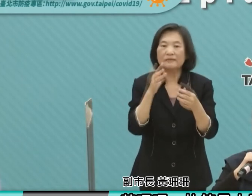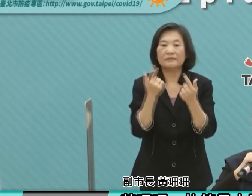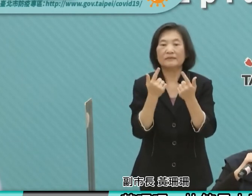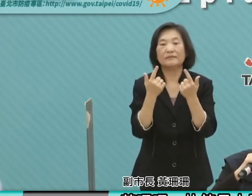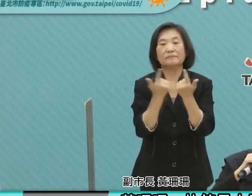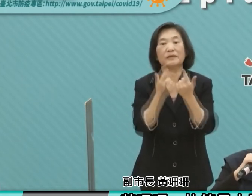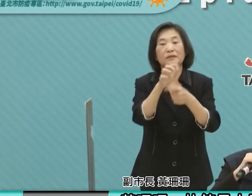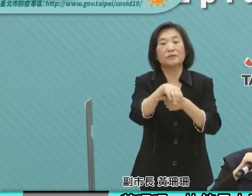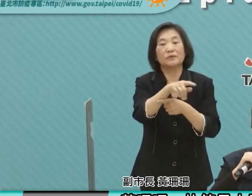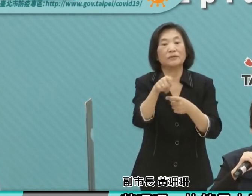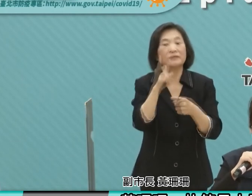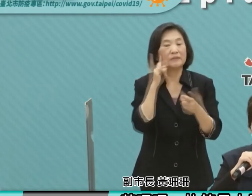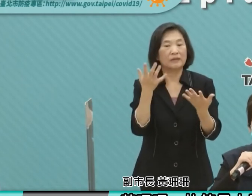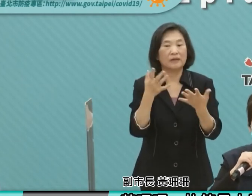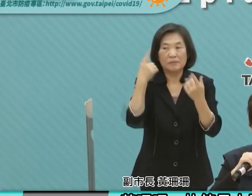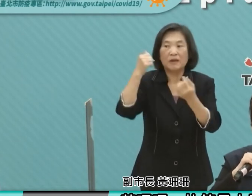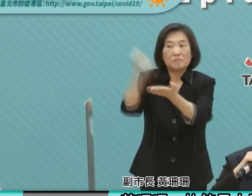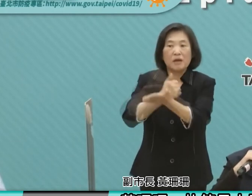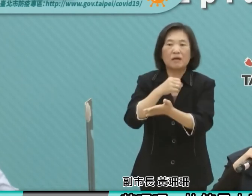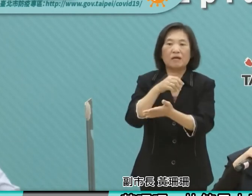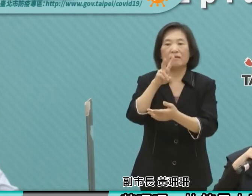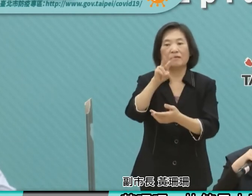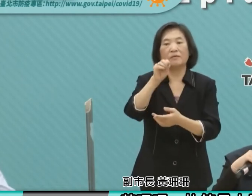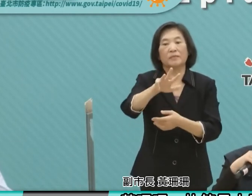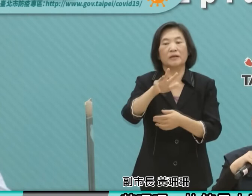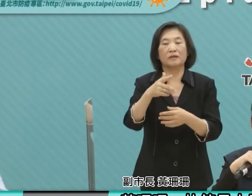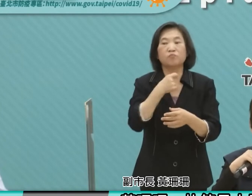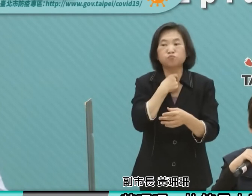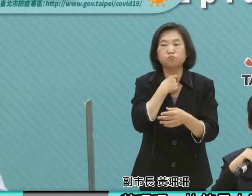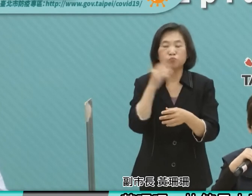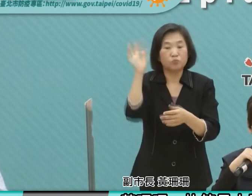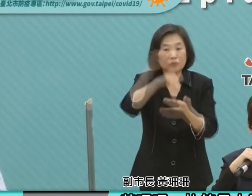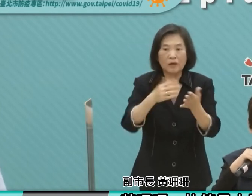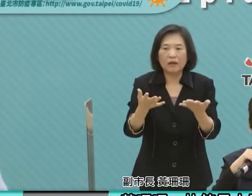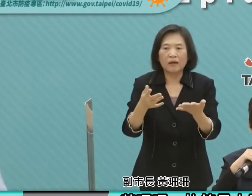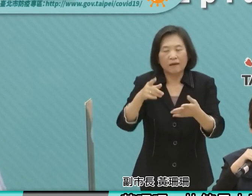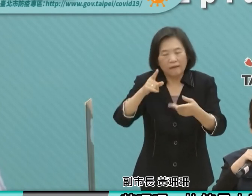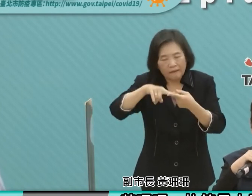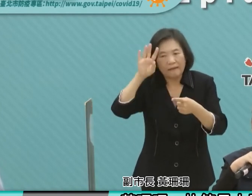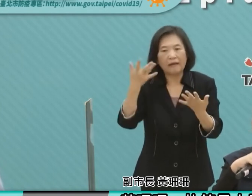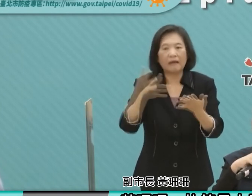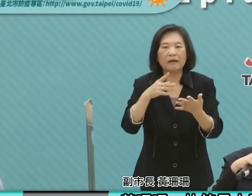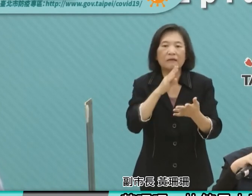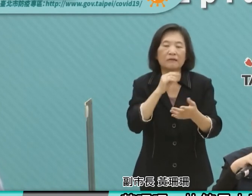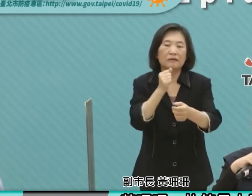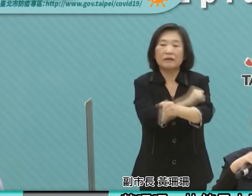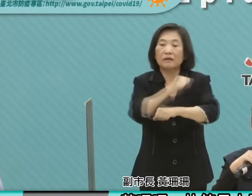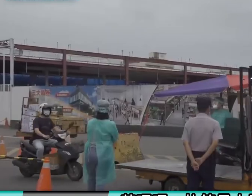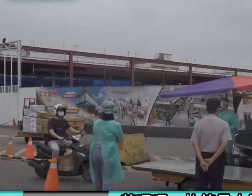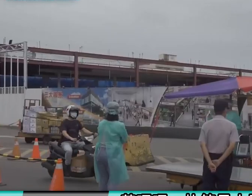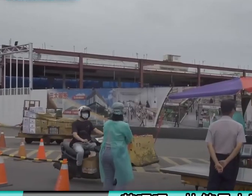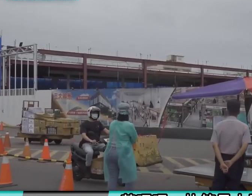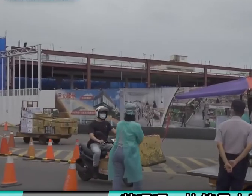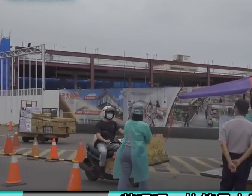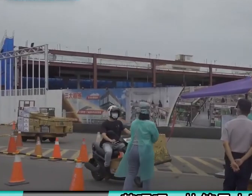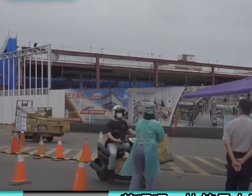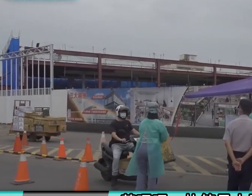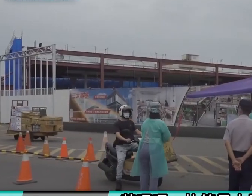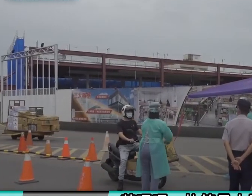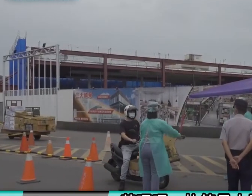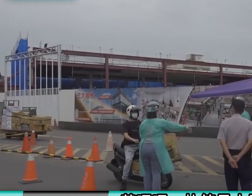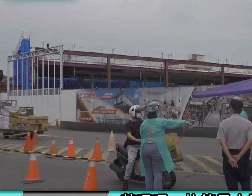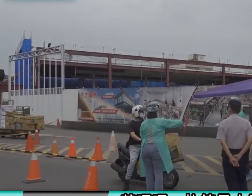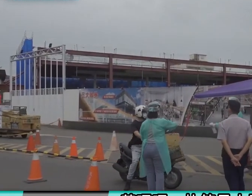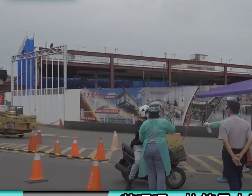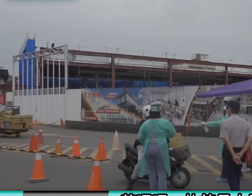运销公司当天答应要来28000剂，然后后来说因为劳动节他没有办法来，所以我们只好用自己的库存